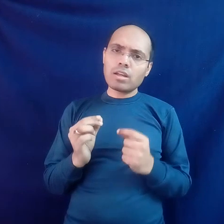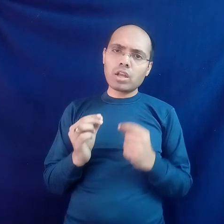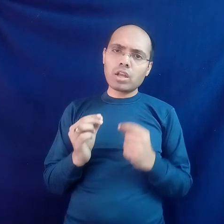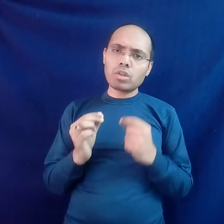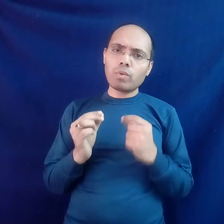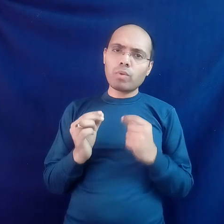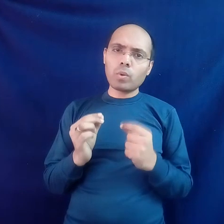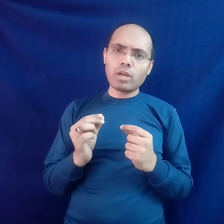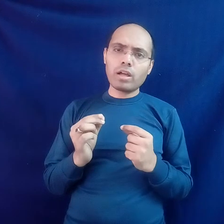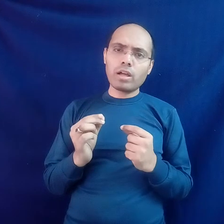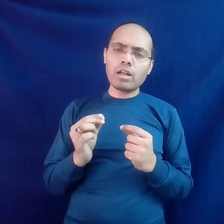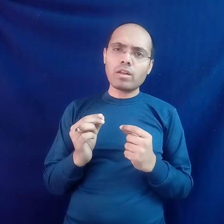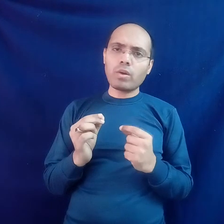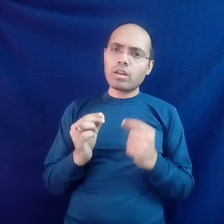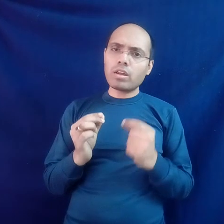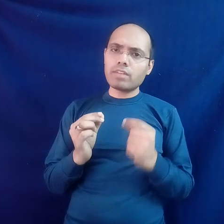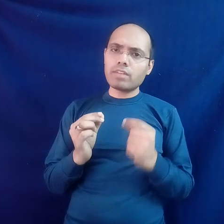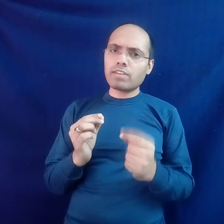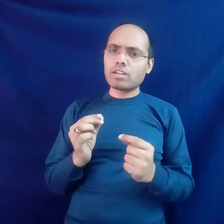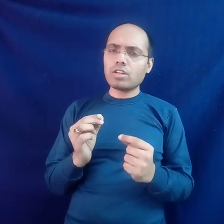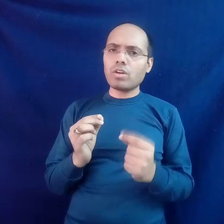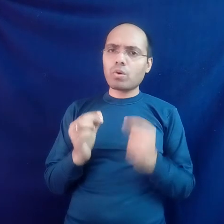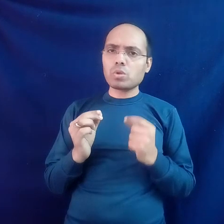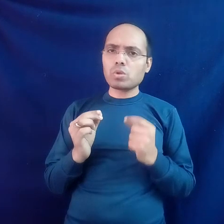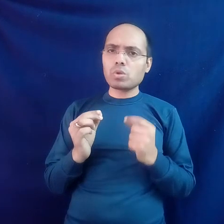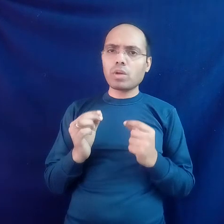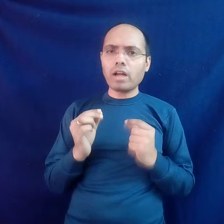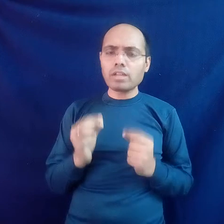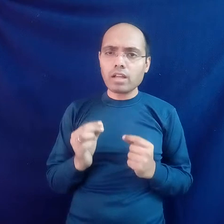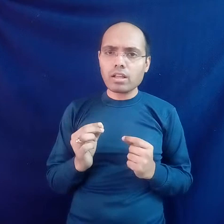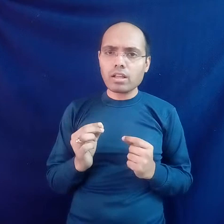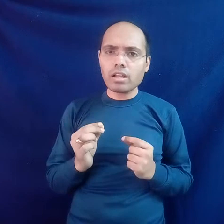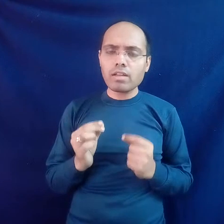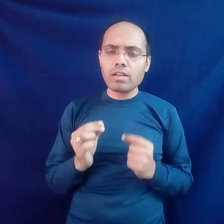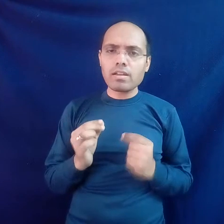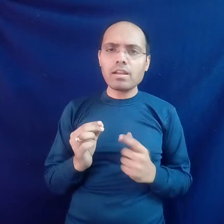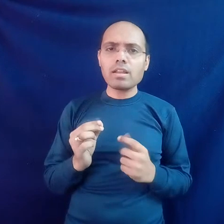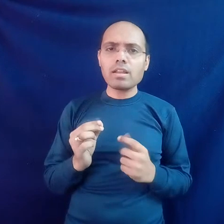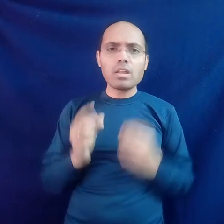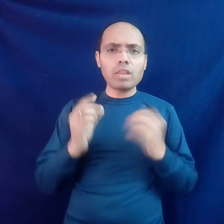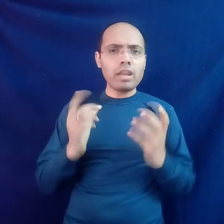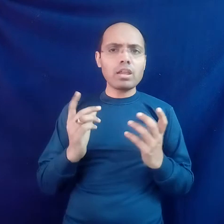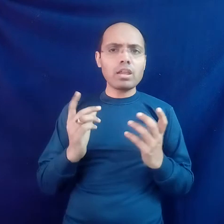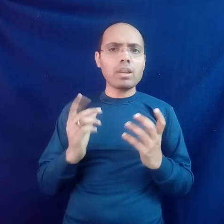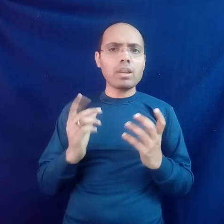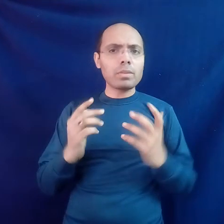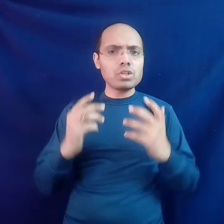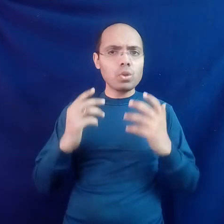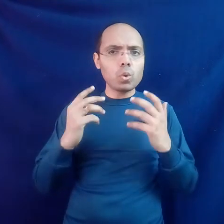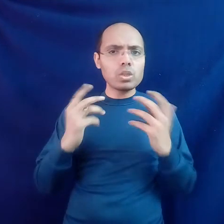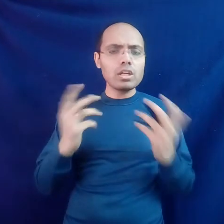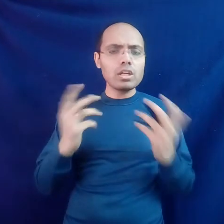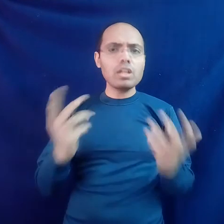इनका अस्तित्व होता है और इनसे डर के रहना चाहिए, और कुछ लोग यहाँ तक कहते हैं कि नहीं, साइंस के हिसाब से चीज़ें होती ही नहीं